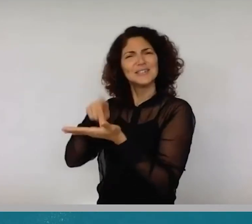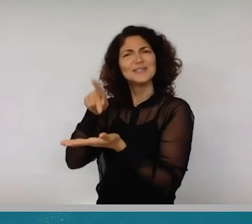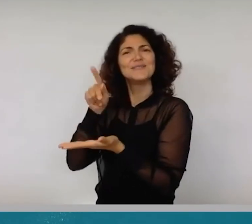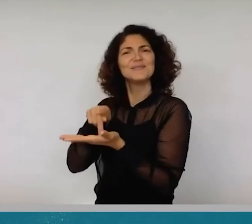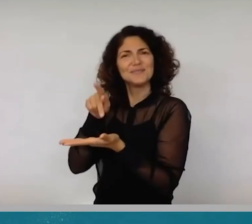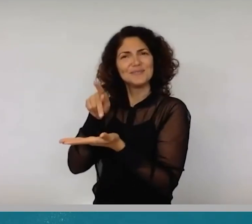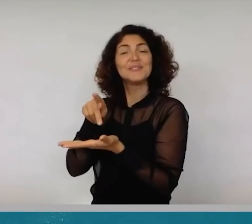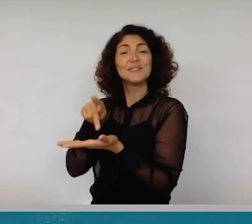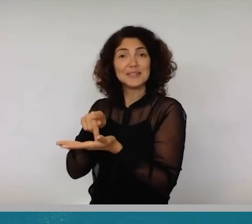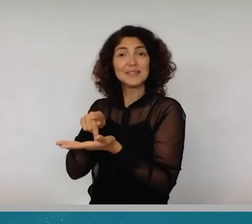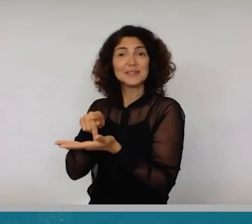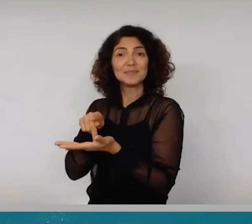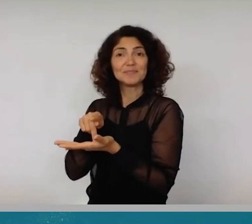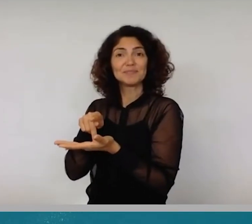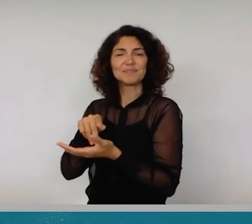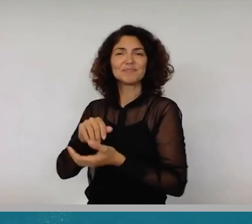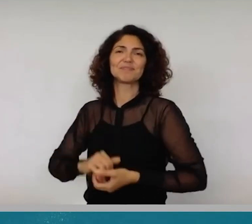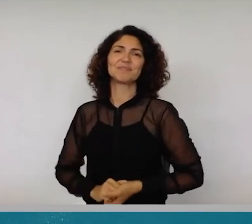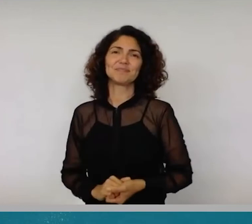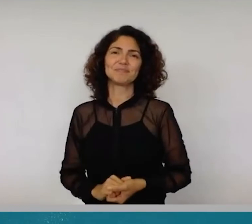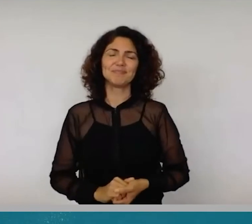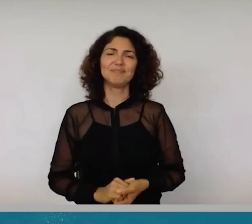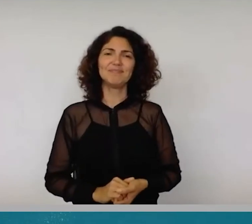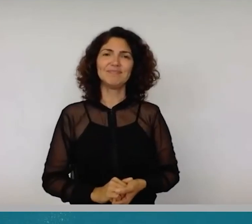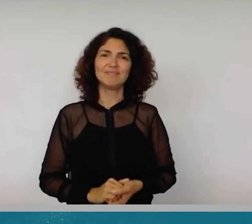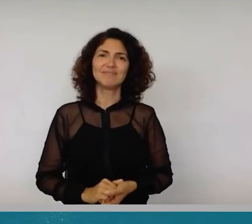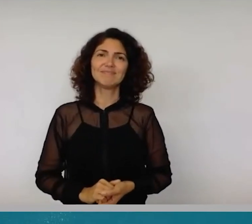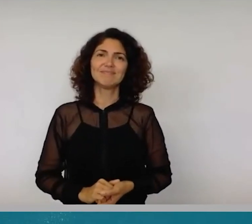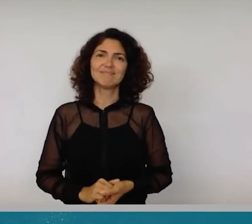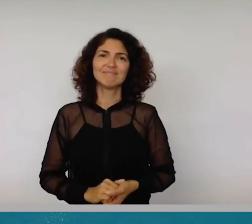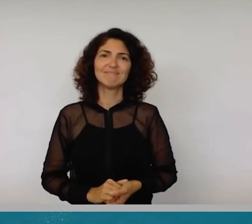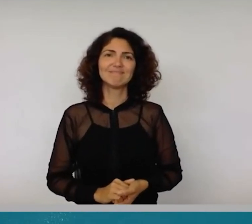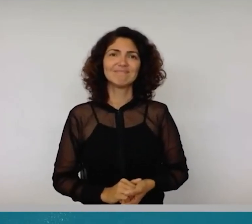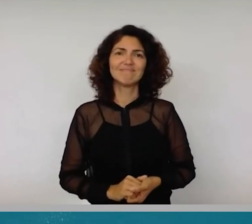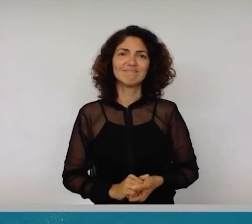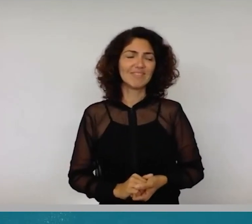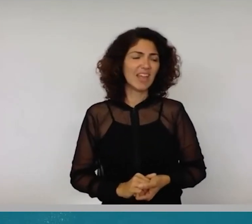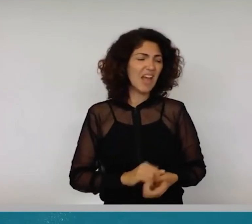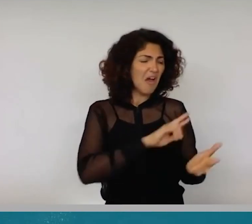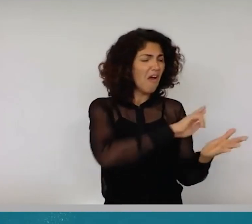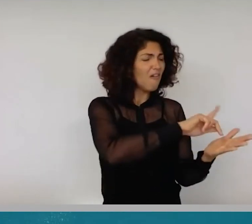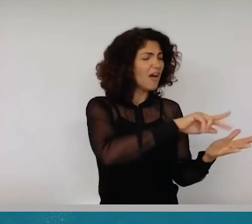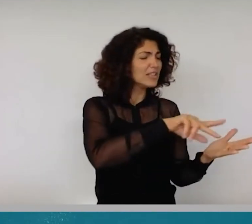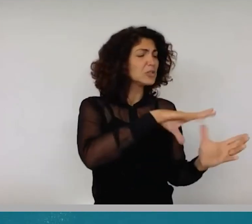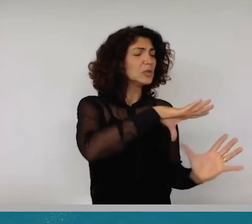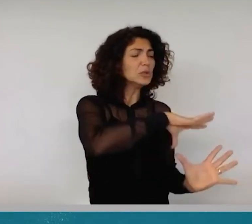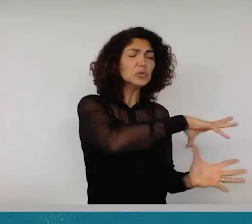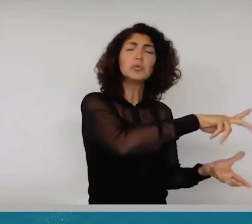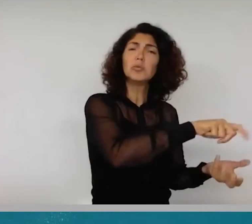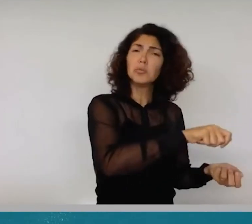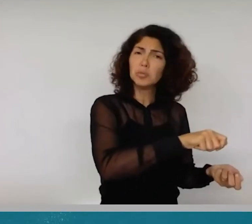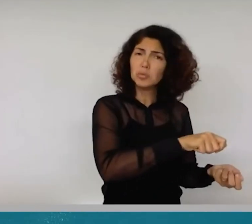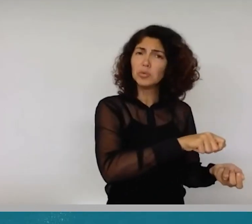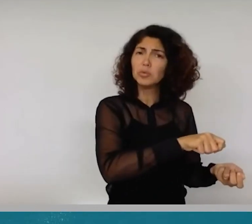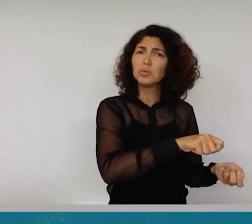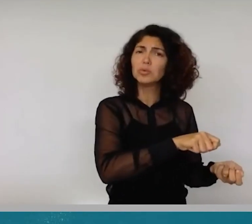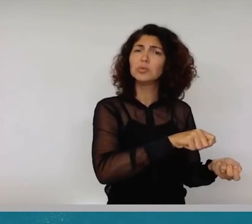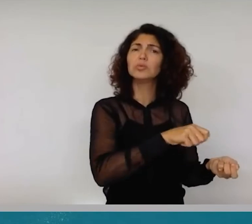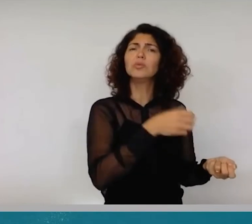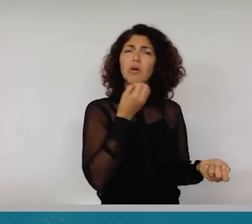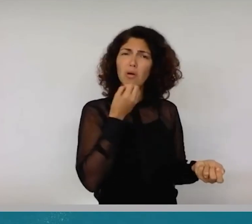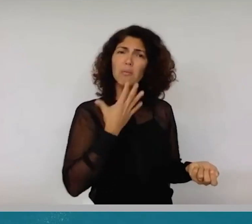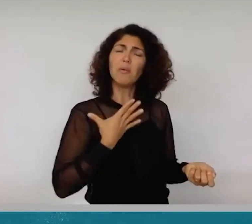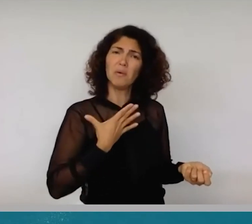num parque, alguma coisa tal, mas irmão, um dia não vamos precisar mais disso, porque nós vamos estar inseridos em